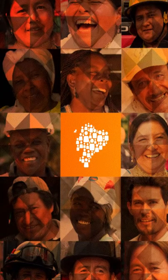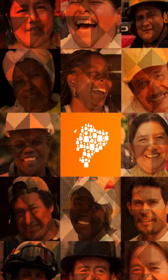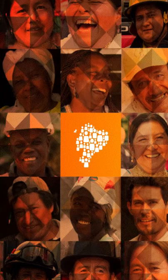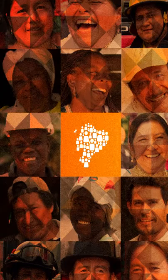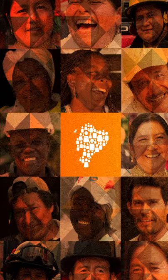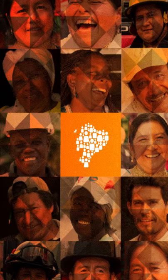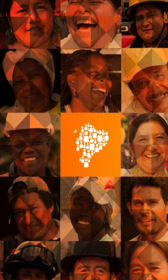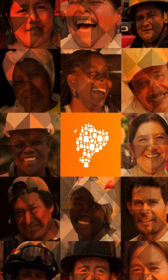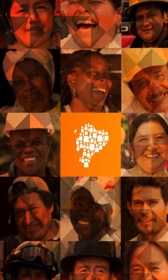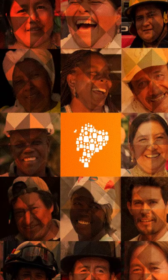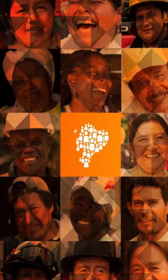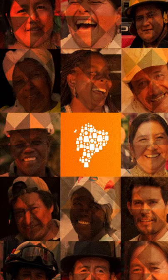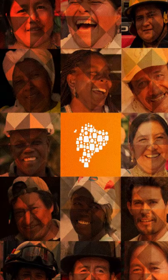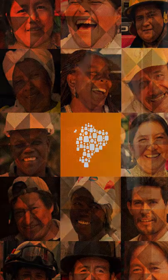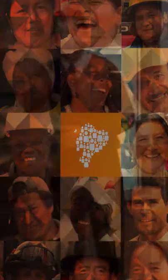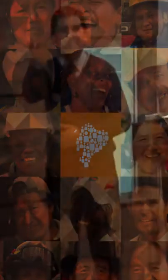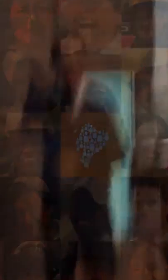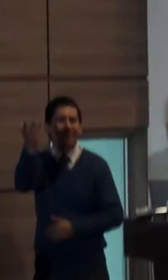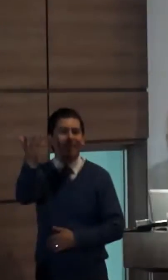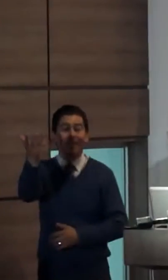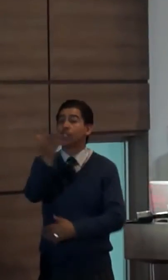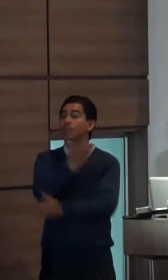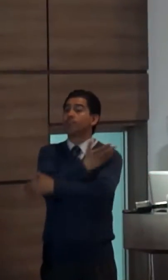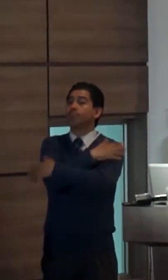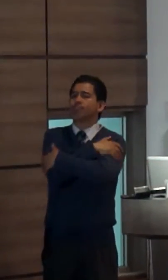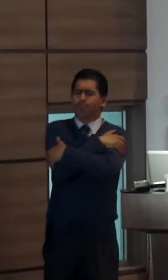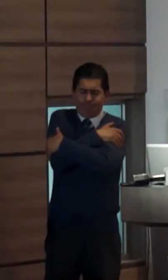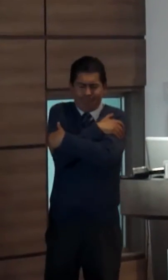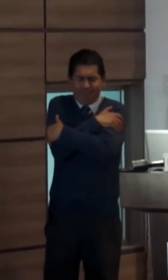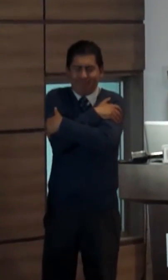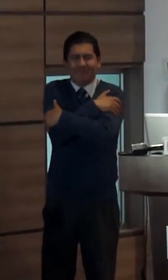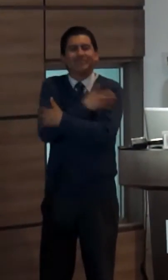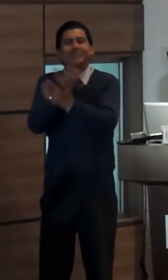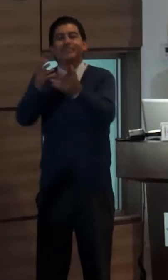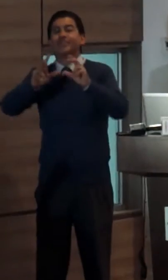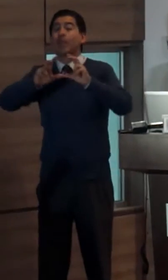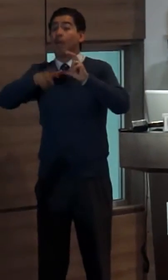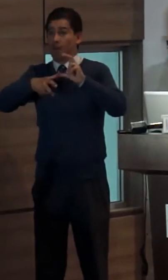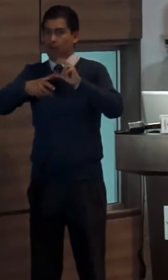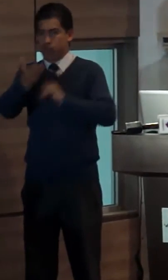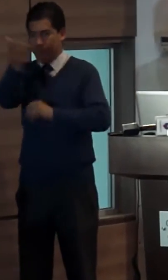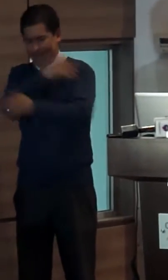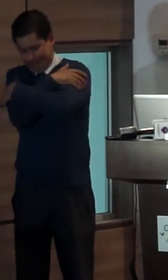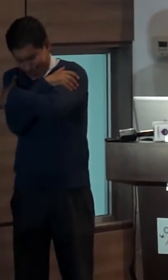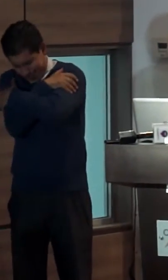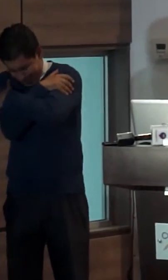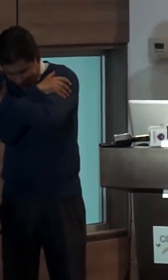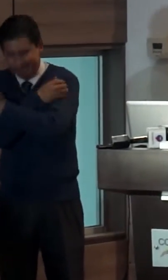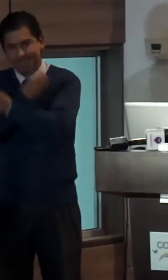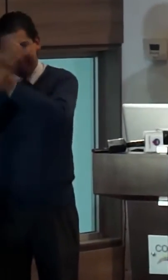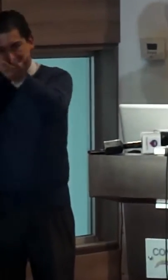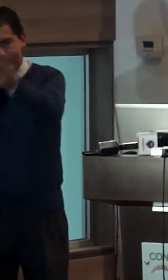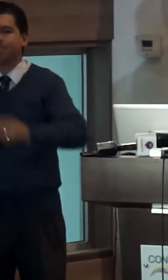Hola a y todos, recibo un saludo fraterno y afectuoso del Consejo de Regulación y Desarrollo de la Información